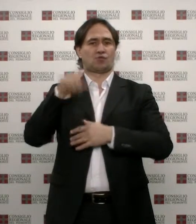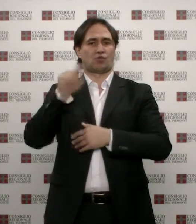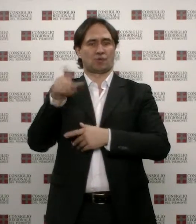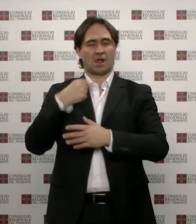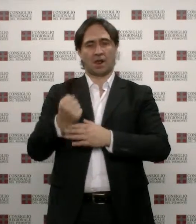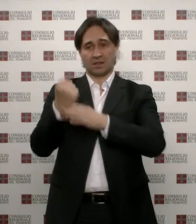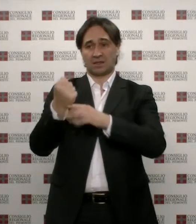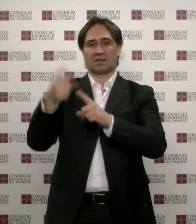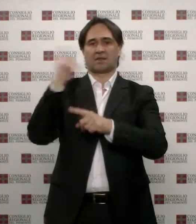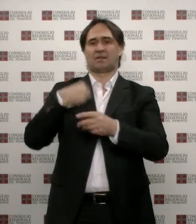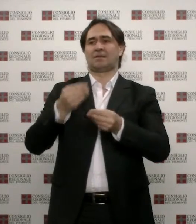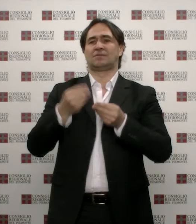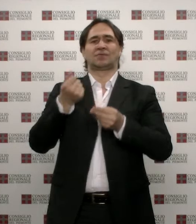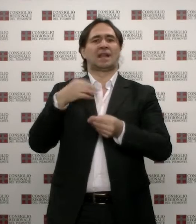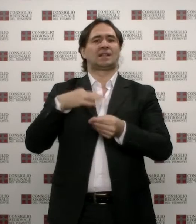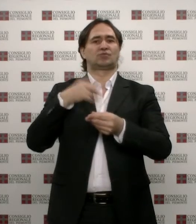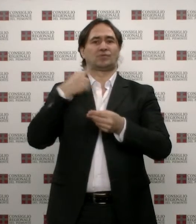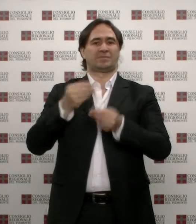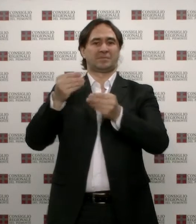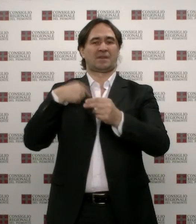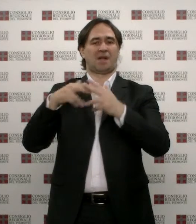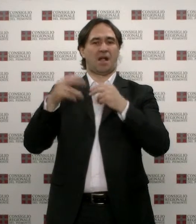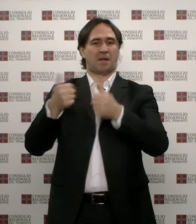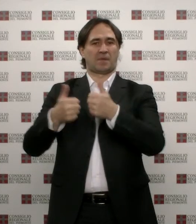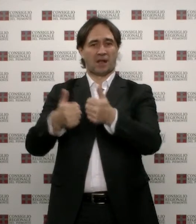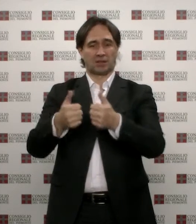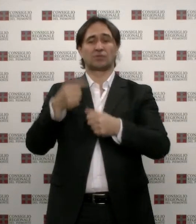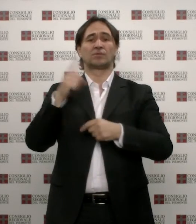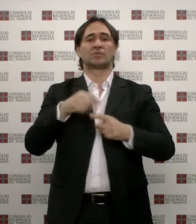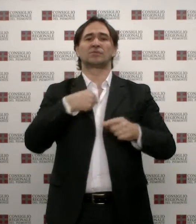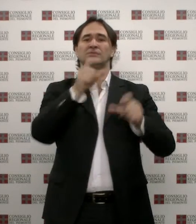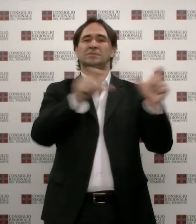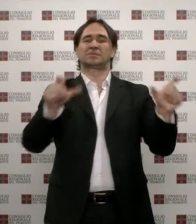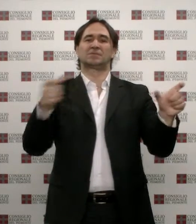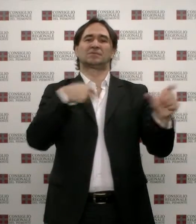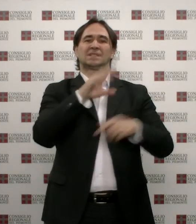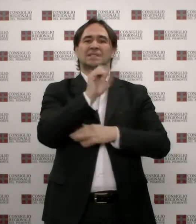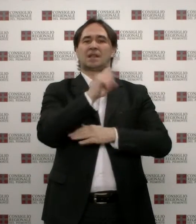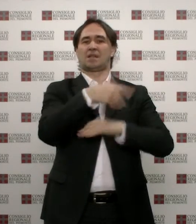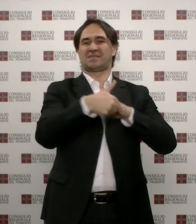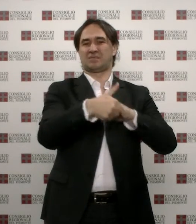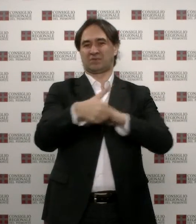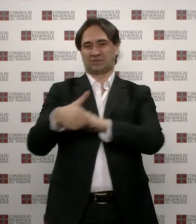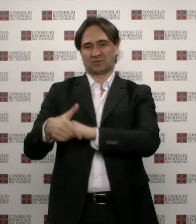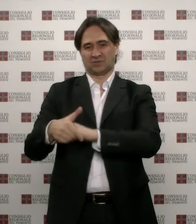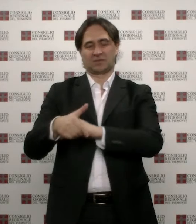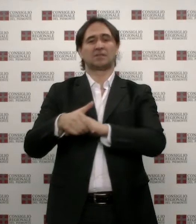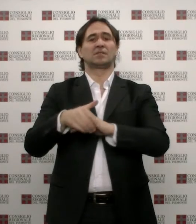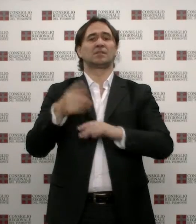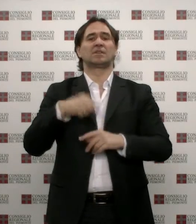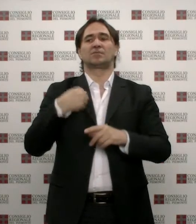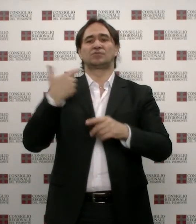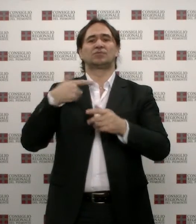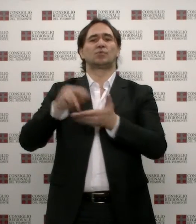giusta retribuzione negli appalti, a favore della stabilizzazione dei precari della scuola e, infine, per scongiurare la chiusura degli